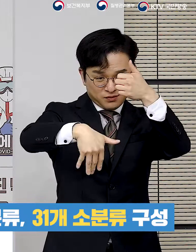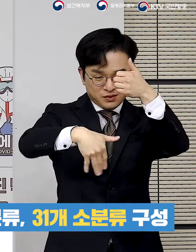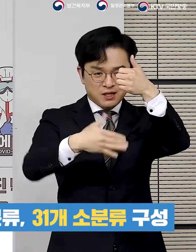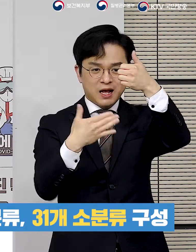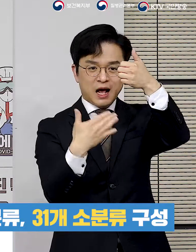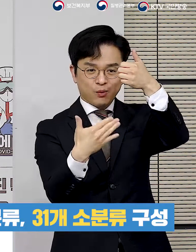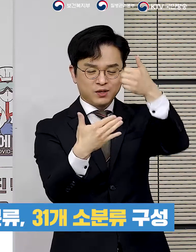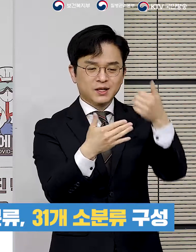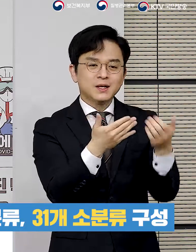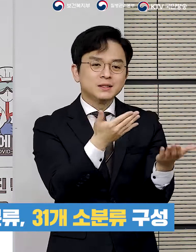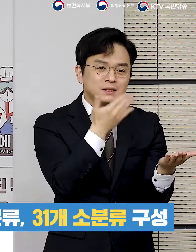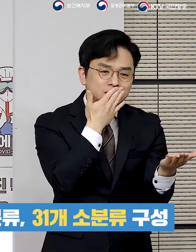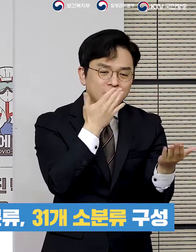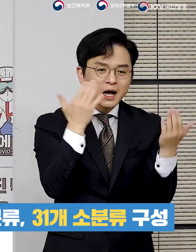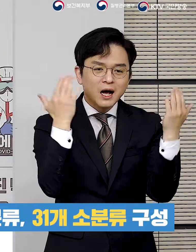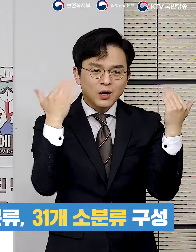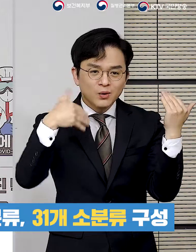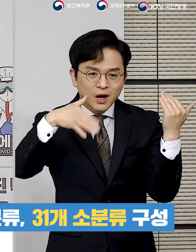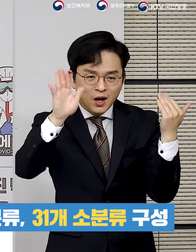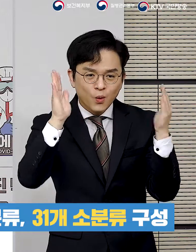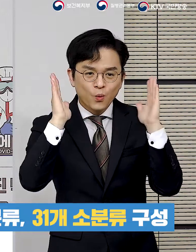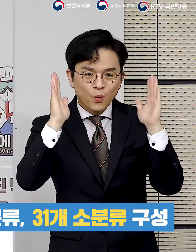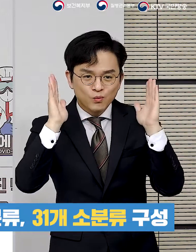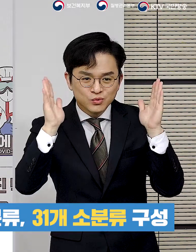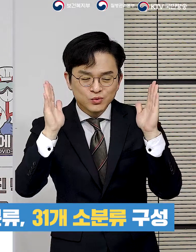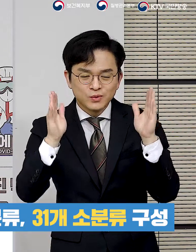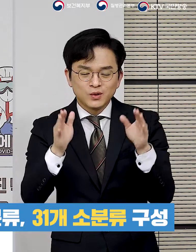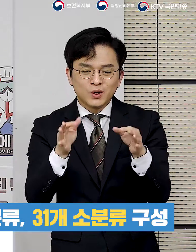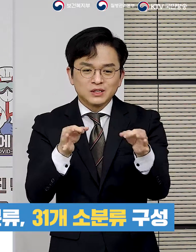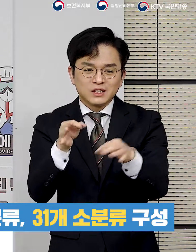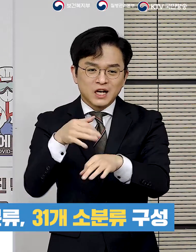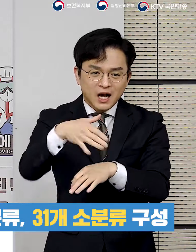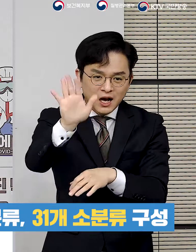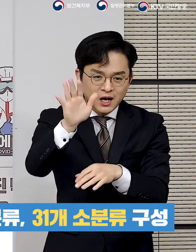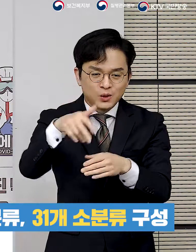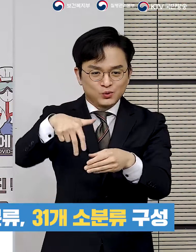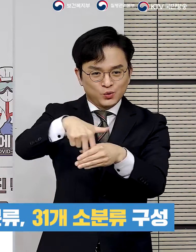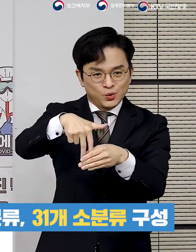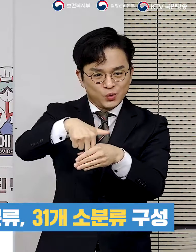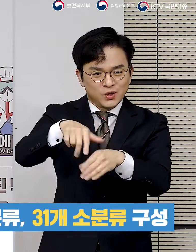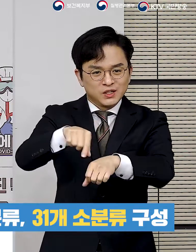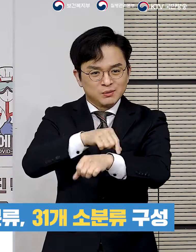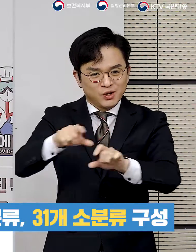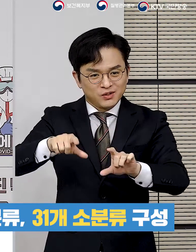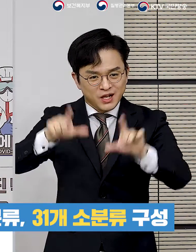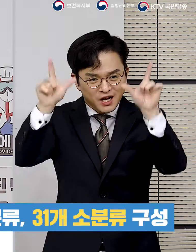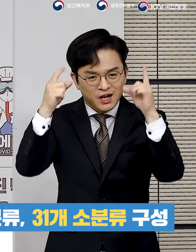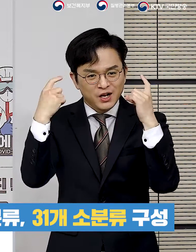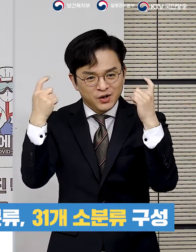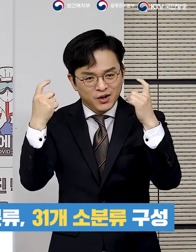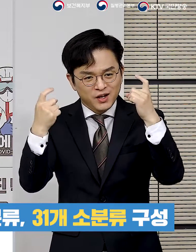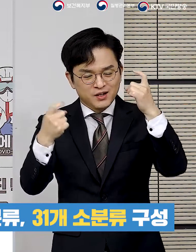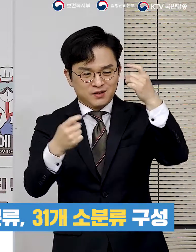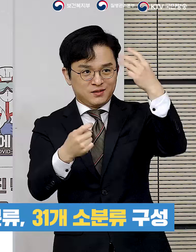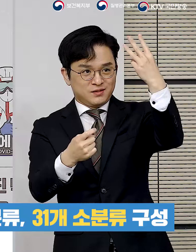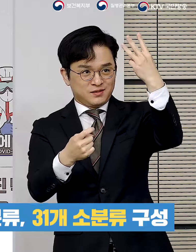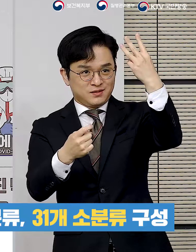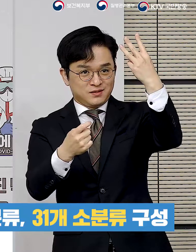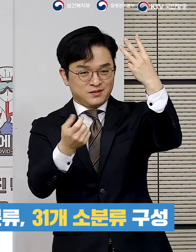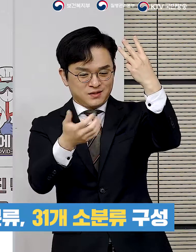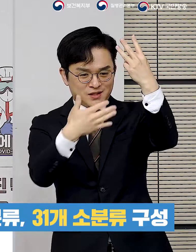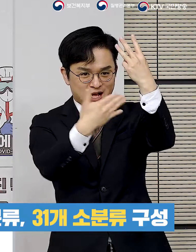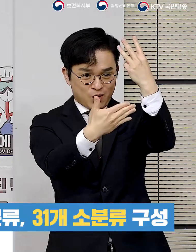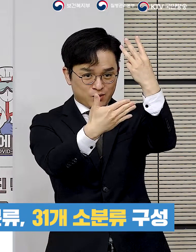이동할 때, 식사할 때, 공부할 때, 쇼핑할 때, 특별한 날, 종교생활, 여행할 때와